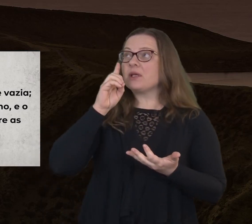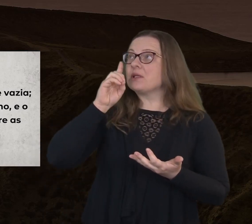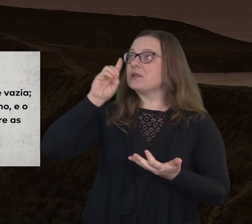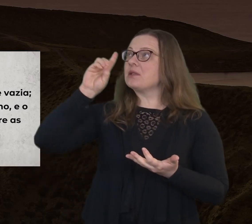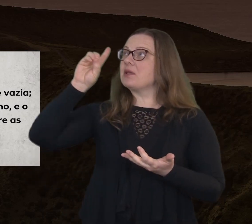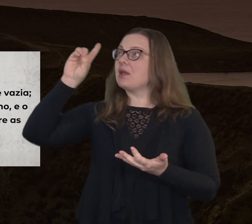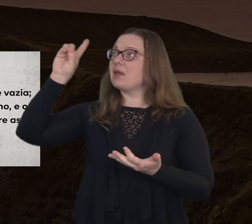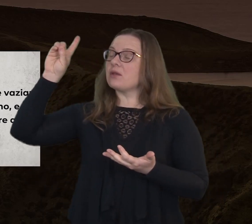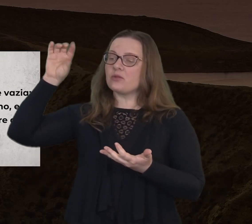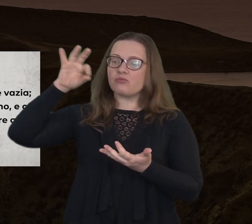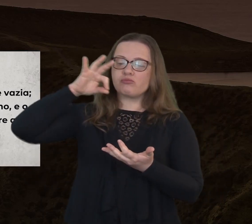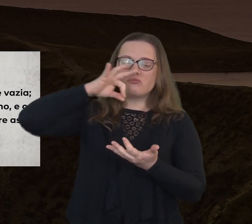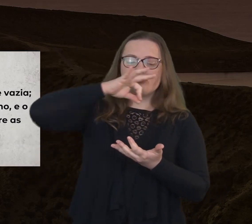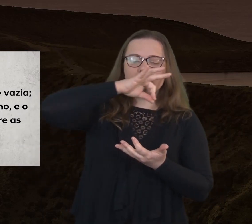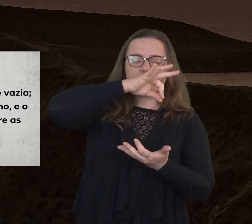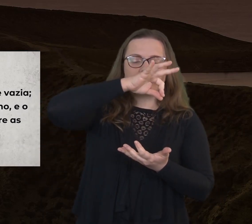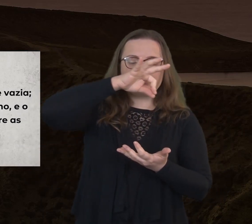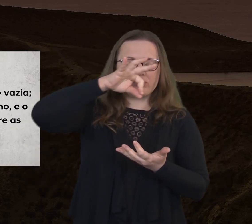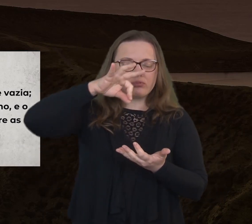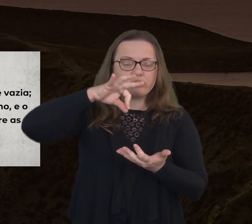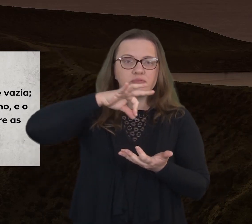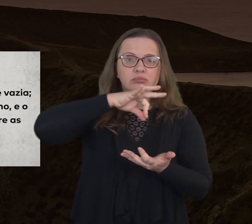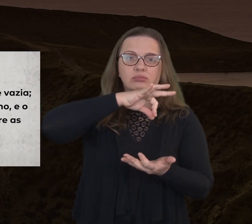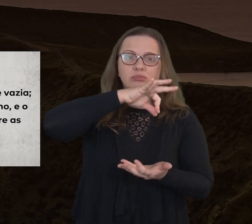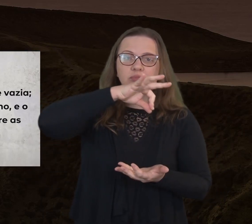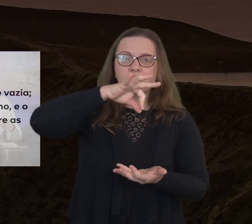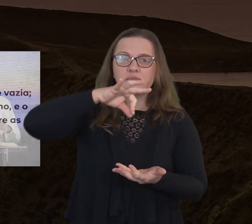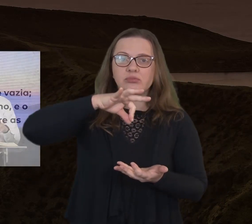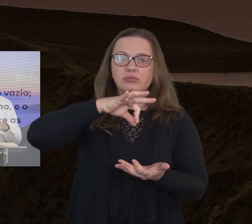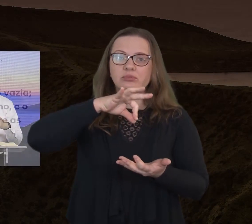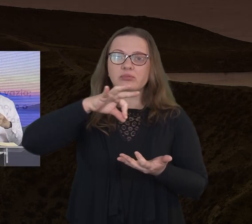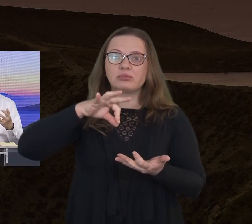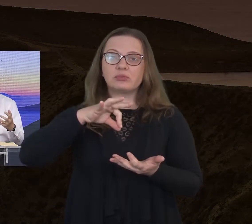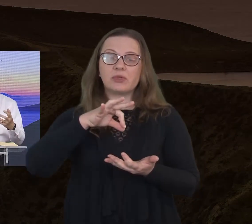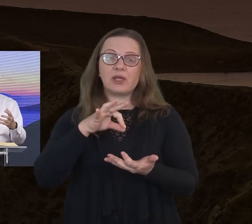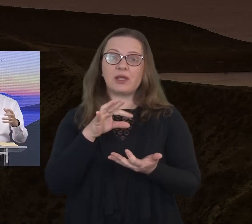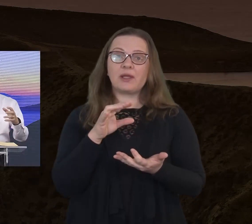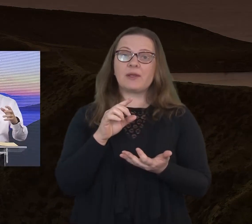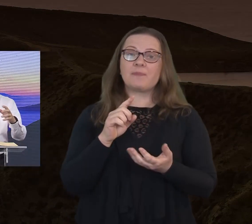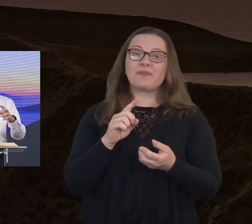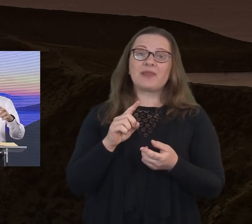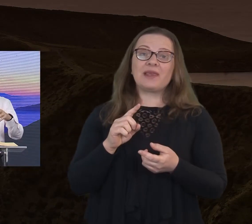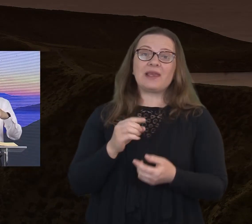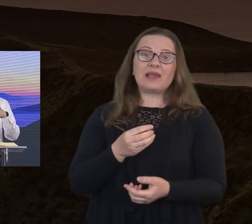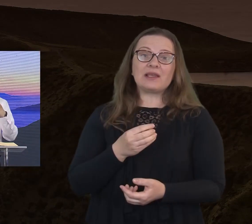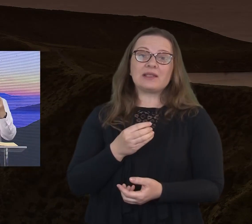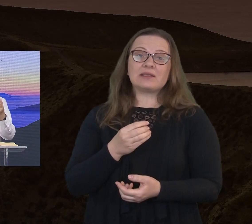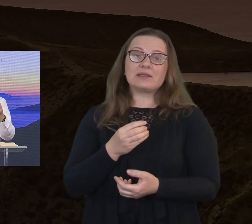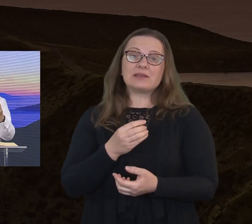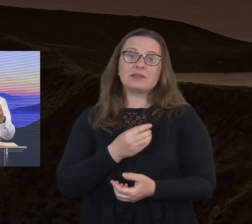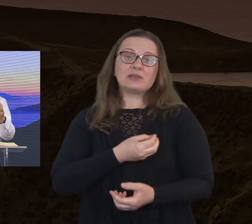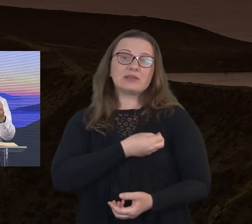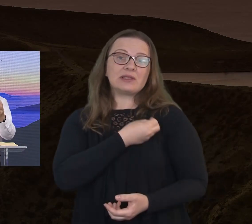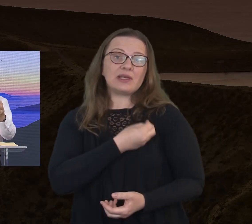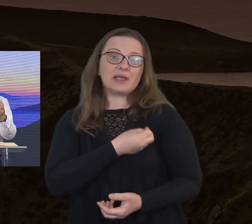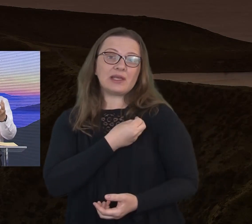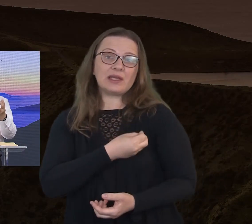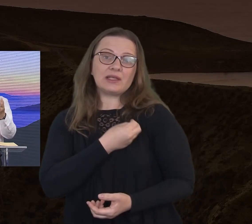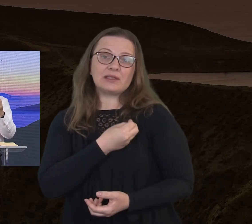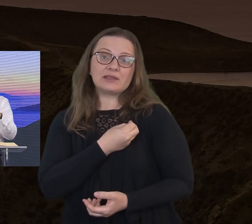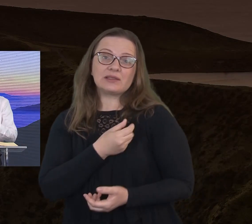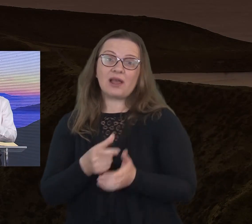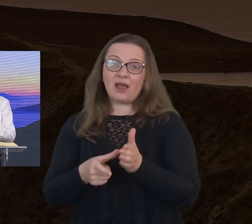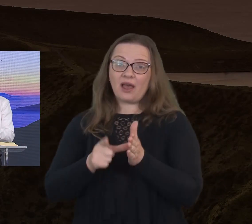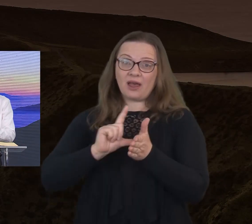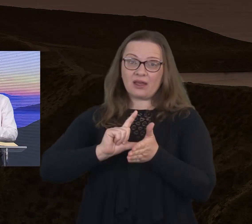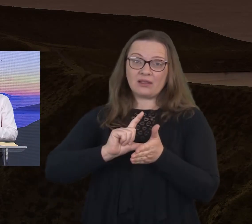dilúvio, né, das águas do juízo de Deus sobre a terra, e aquelas criaturas possuíam um corpo e um tipo